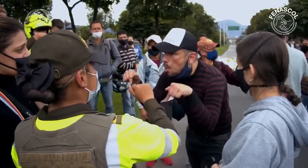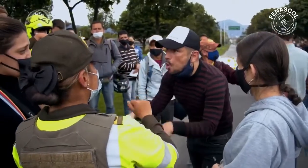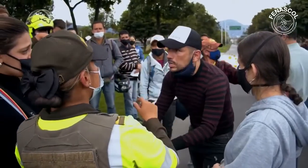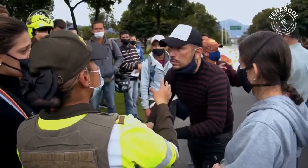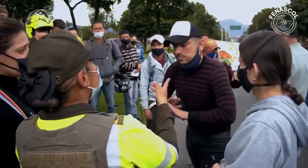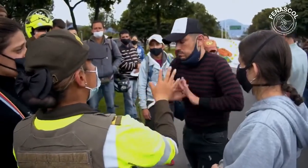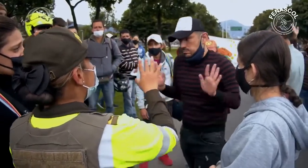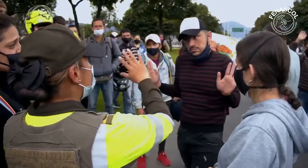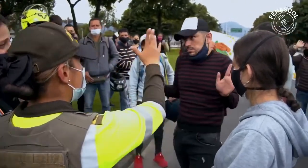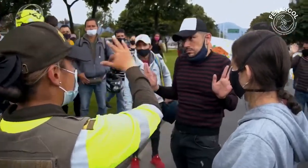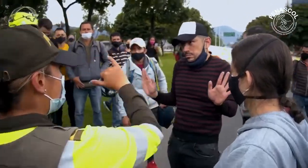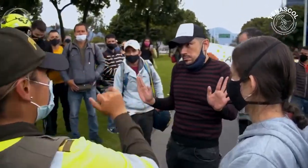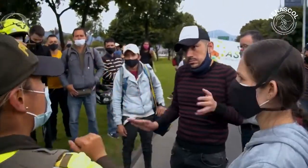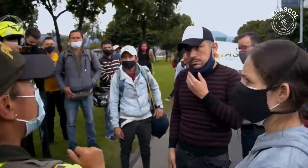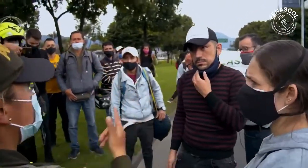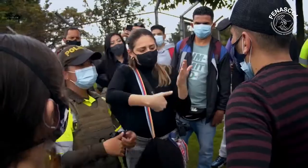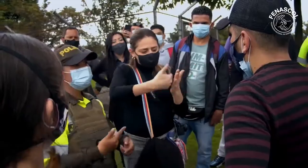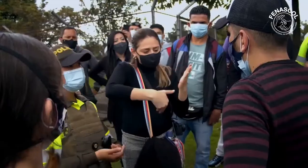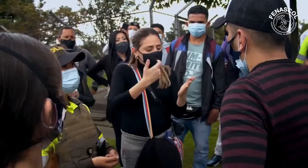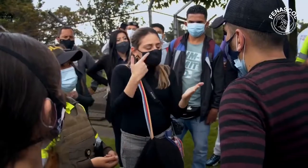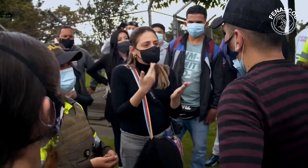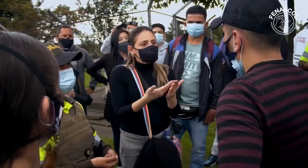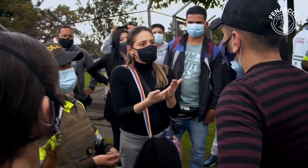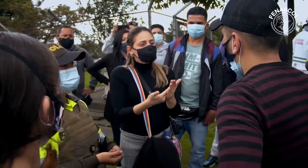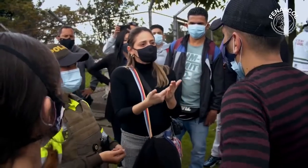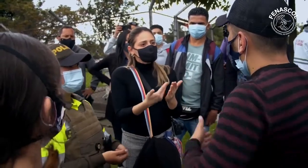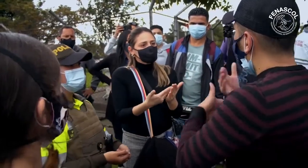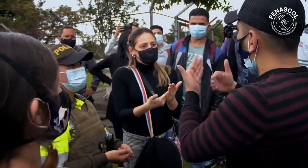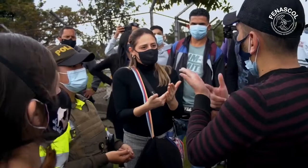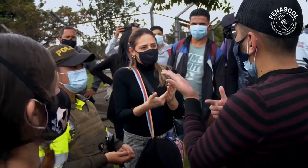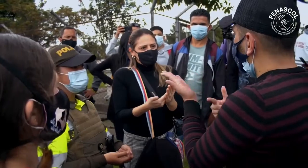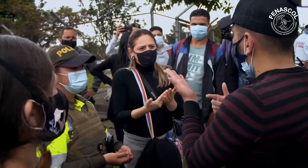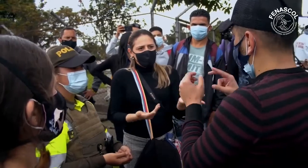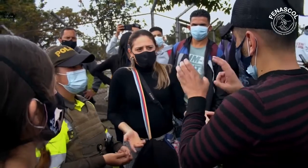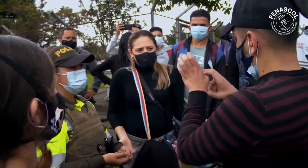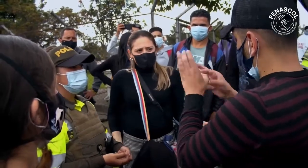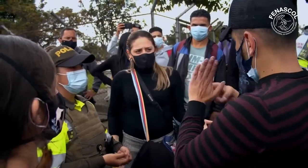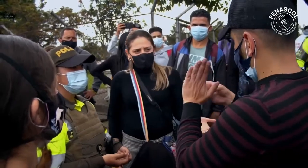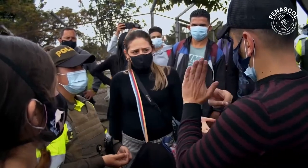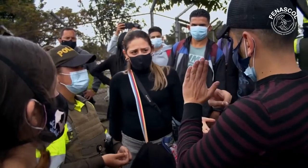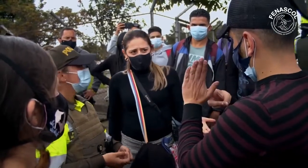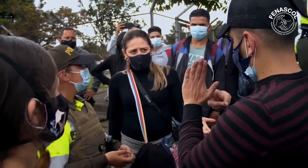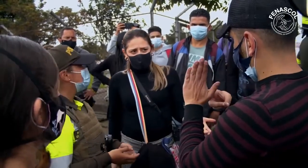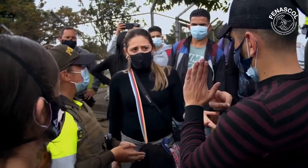ministro de transporte hoy, no sé. ¿Qué documento tienen que justifique esta manifestación?